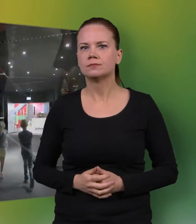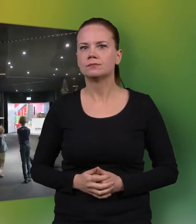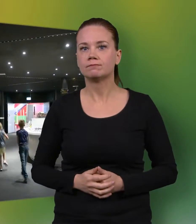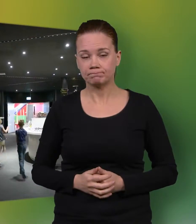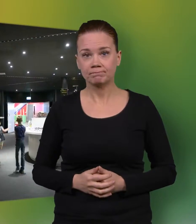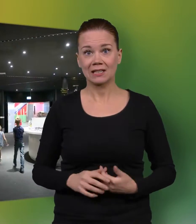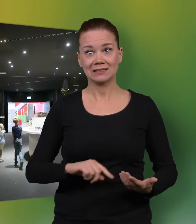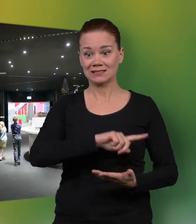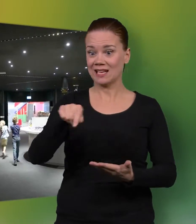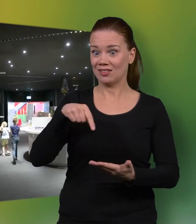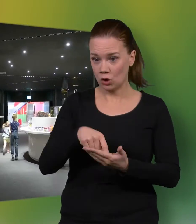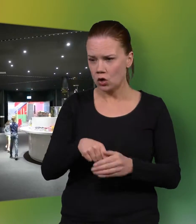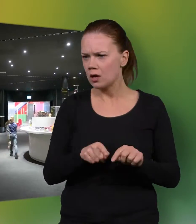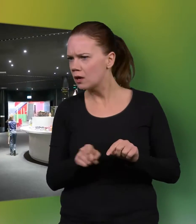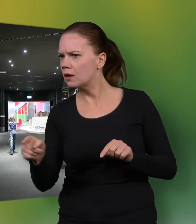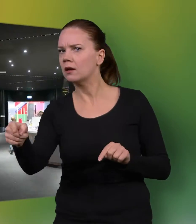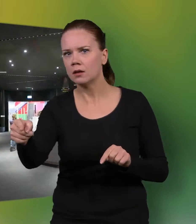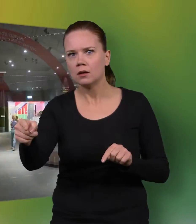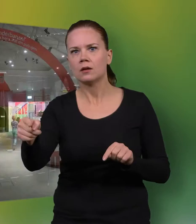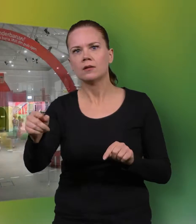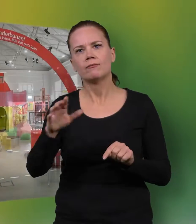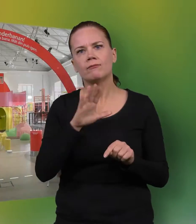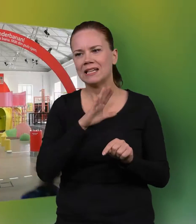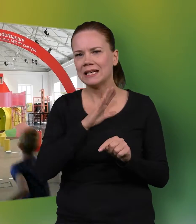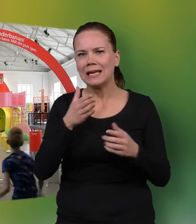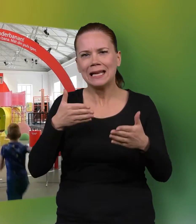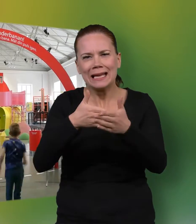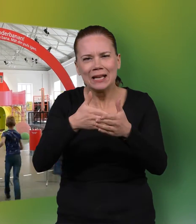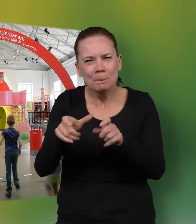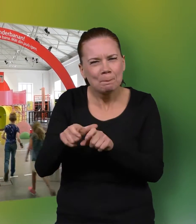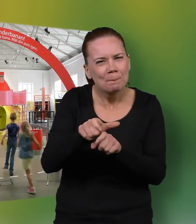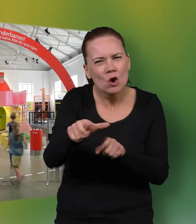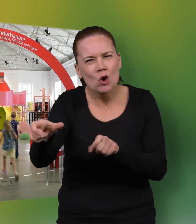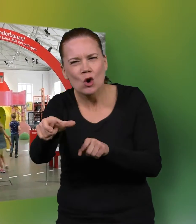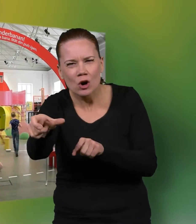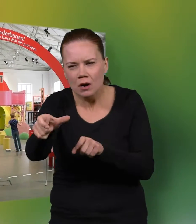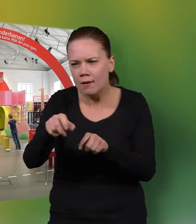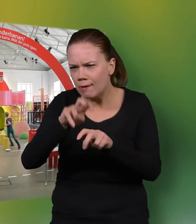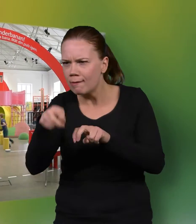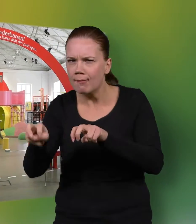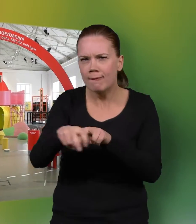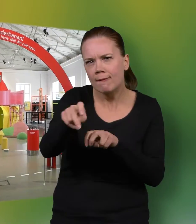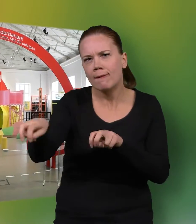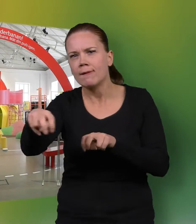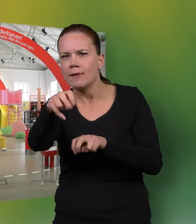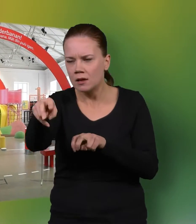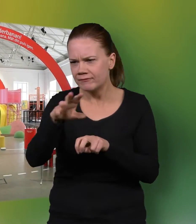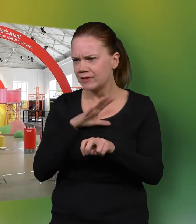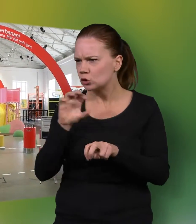På andra sidan centralen finns vår hinderbana med hinder som du ska ta dig förbi. Längs varje spår i banan finns symboler som du